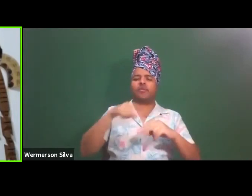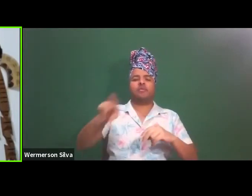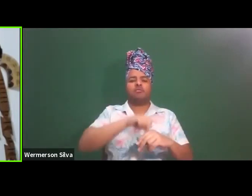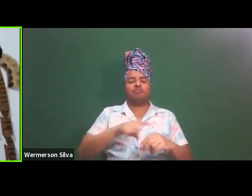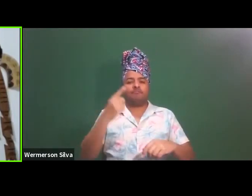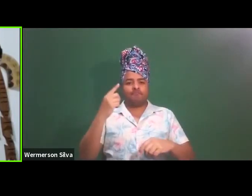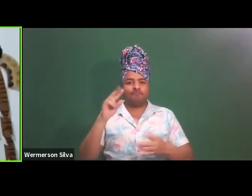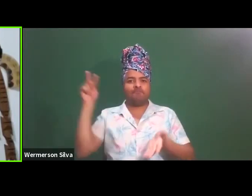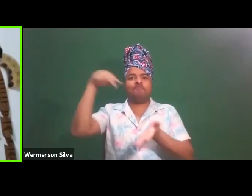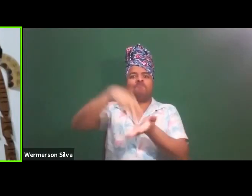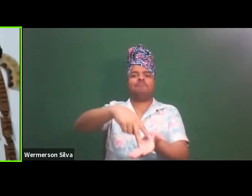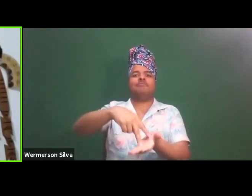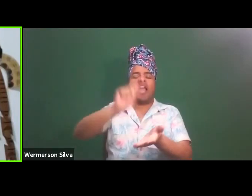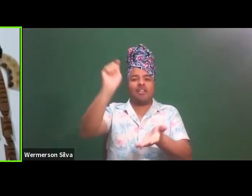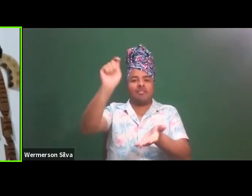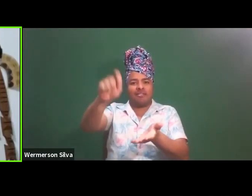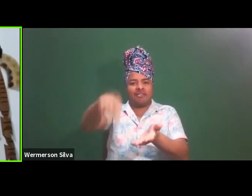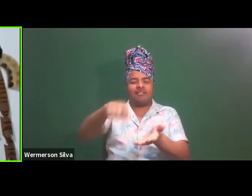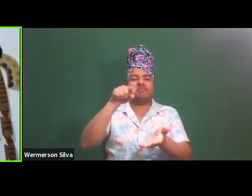porque os povos de terreiro